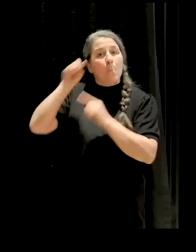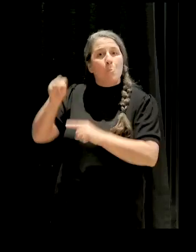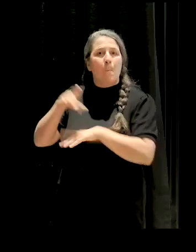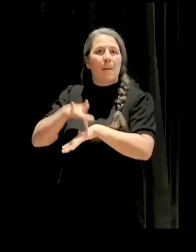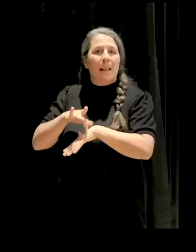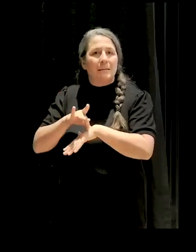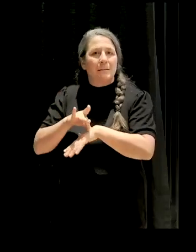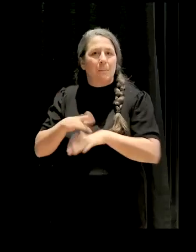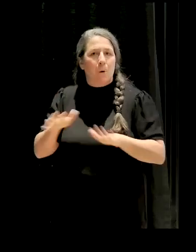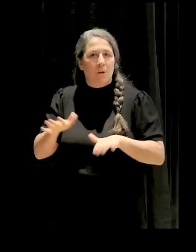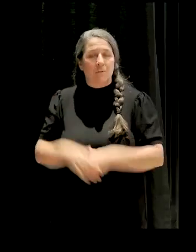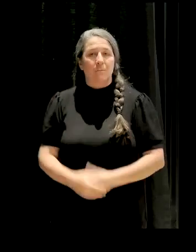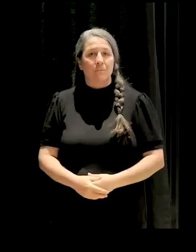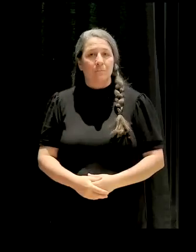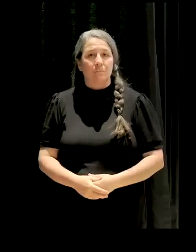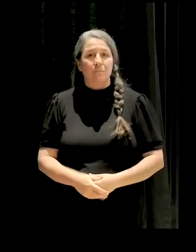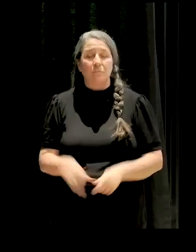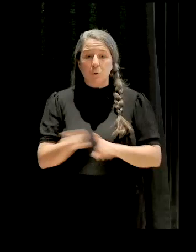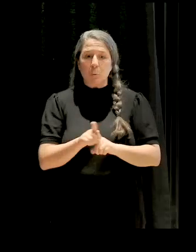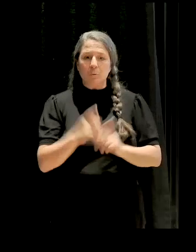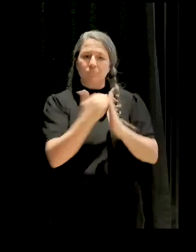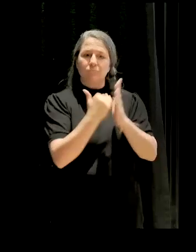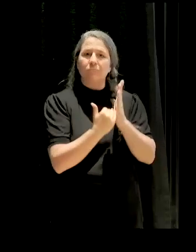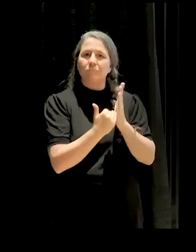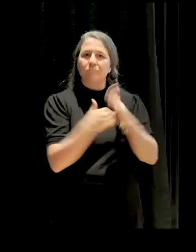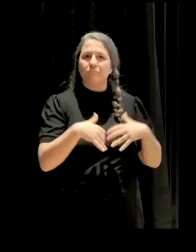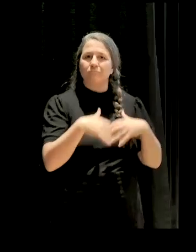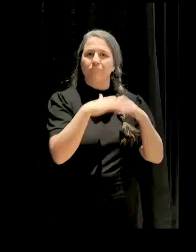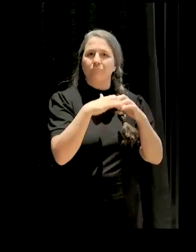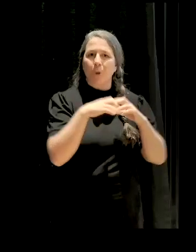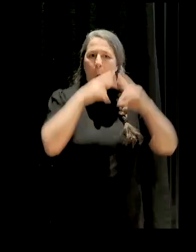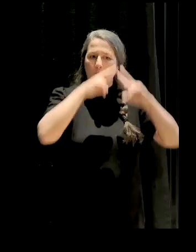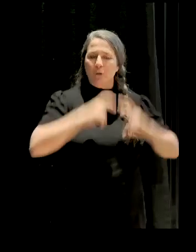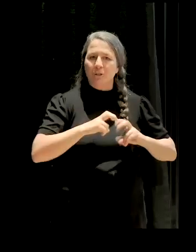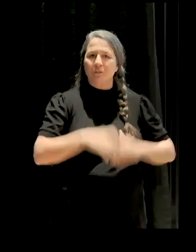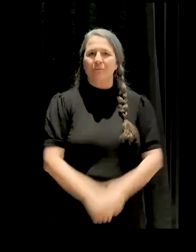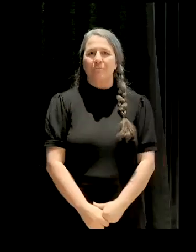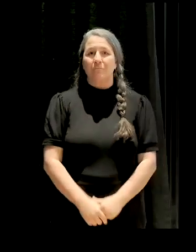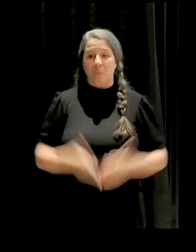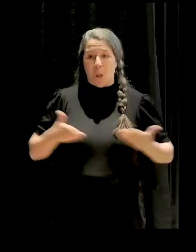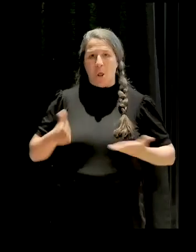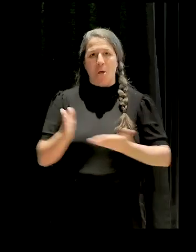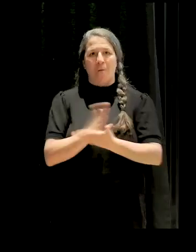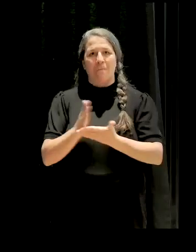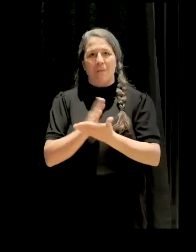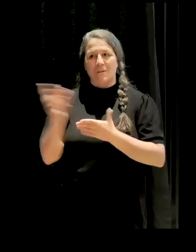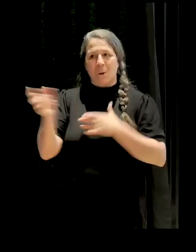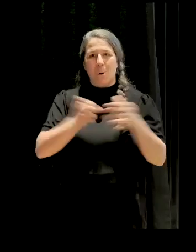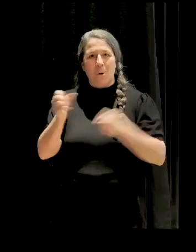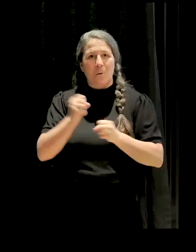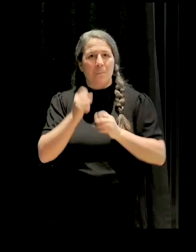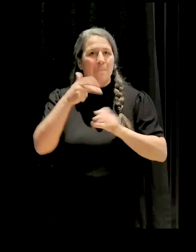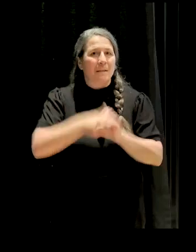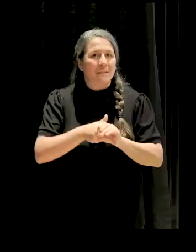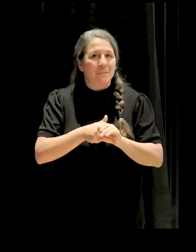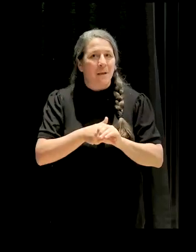Parkinson, mais aussi dans la construction d'un protocole de recherche. Actuellement, on est rendu à la phase de recrutement de participants pour